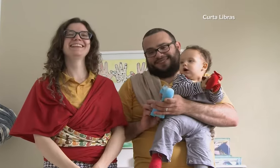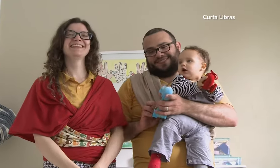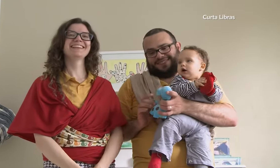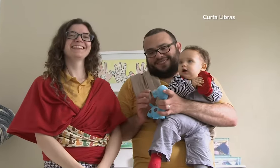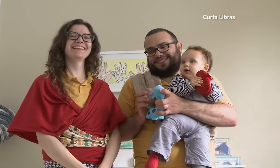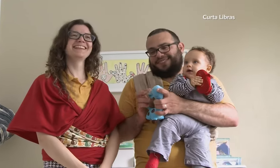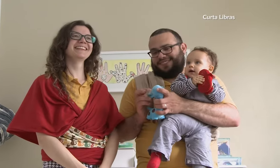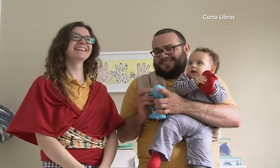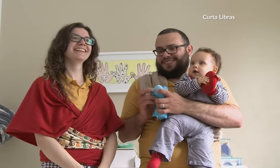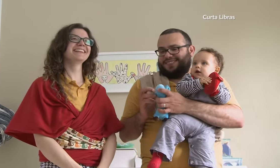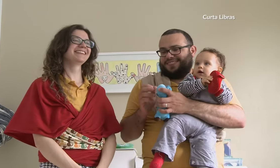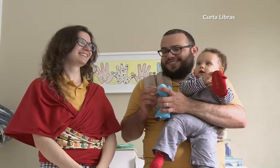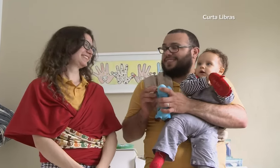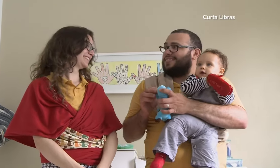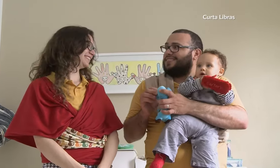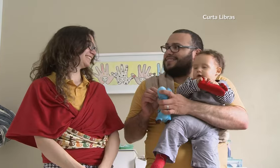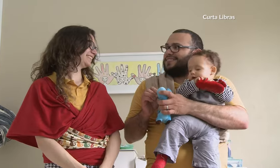É isso aí.